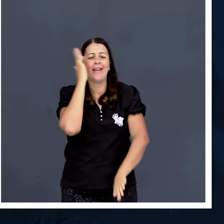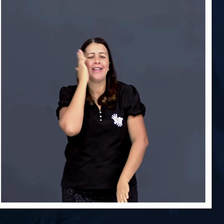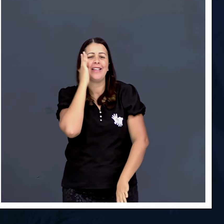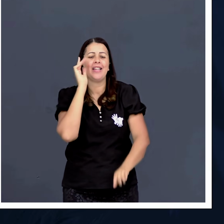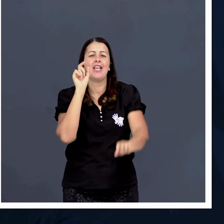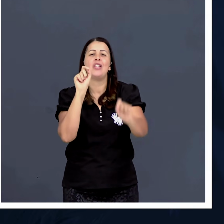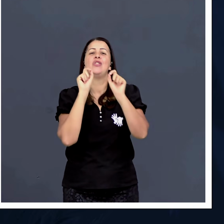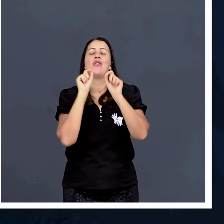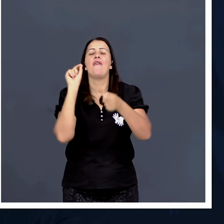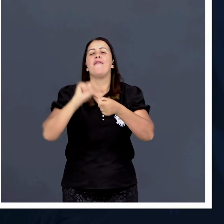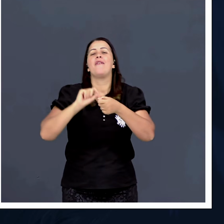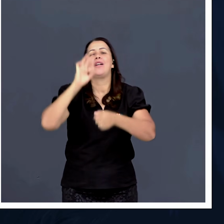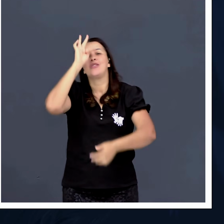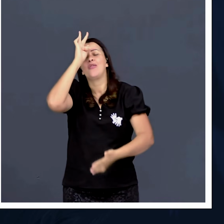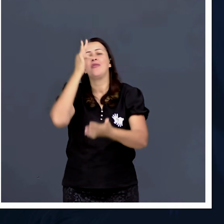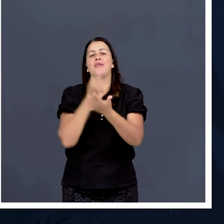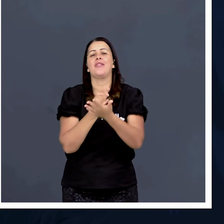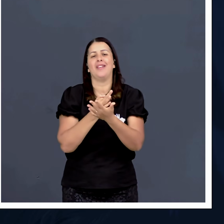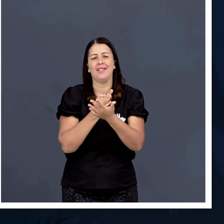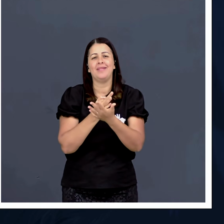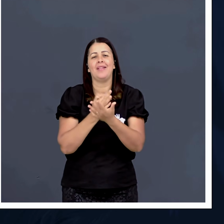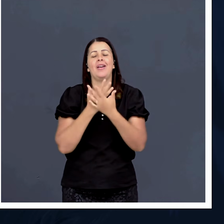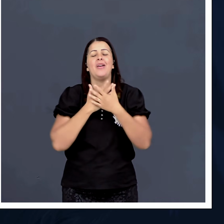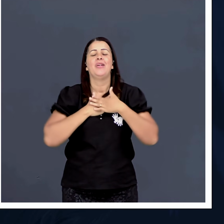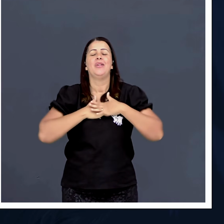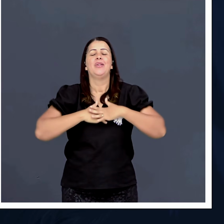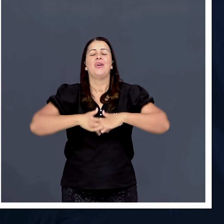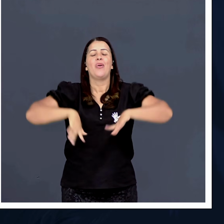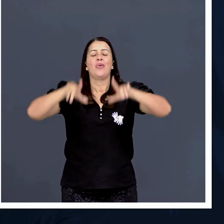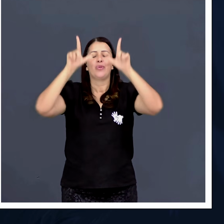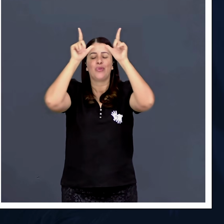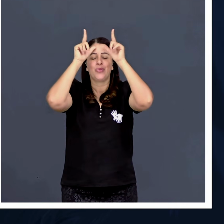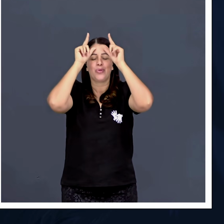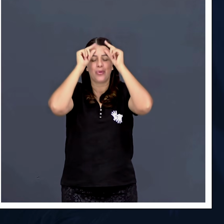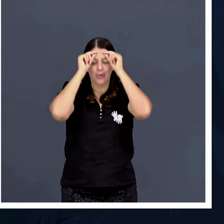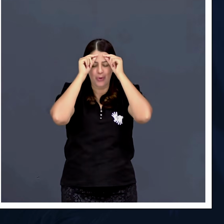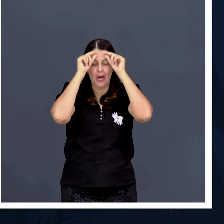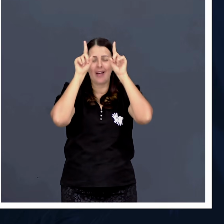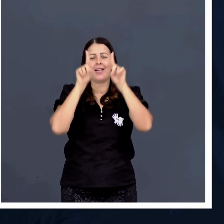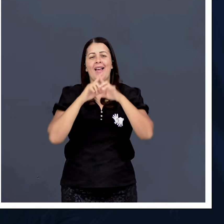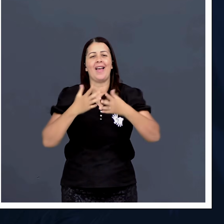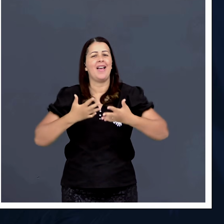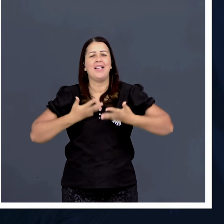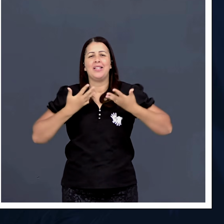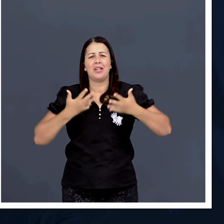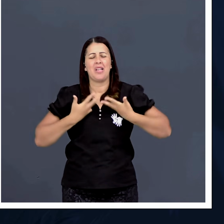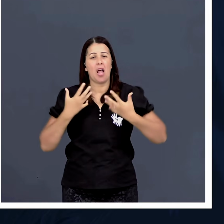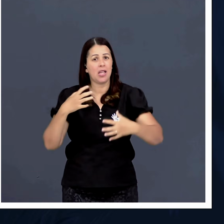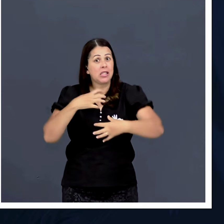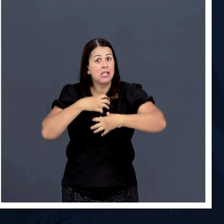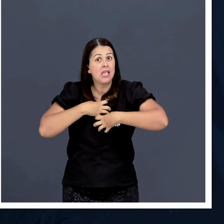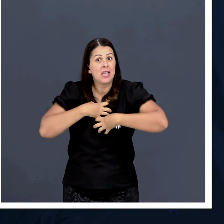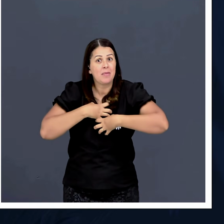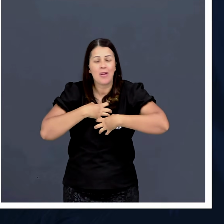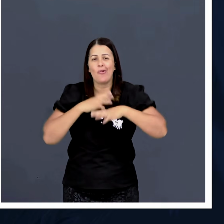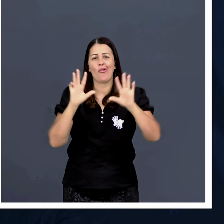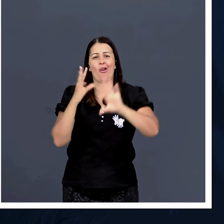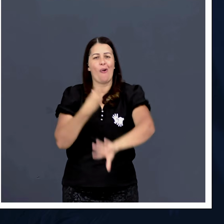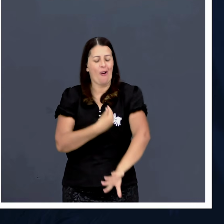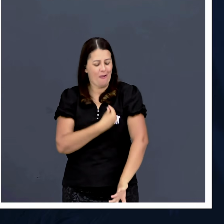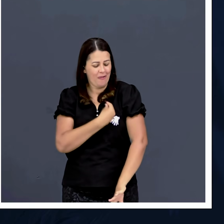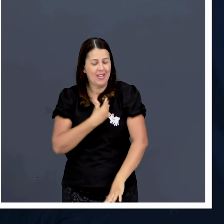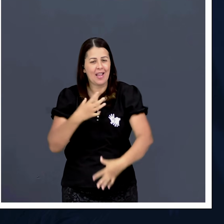isso nos faz confiar, descansar. E aí então a alegria não é mais um sentimento. Uma vida